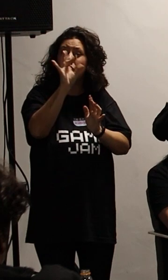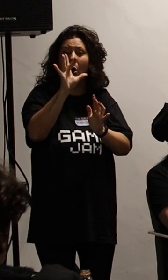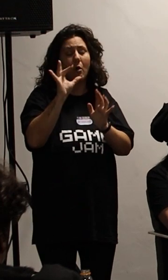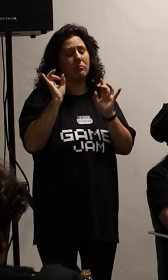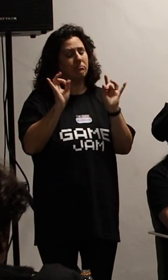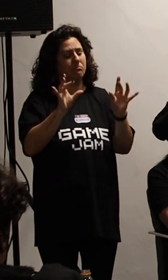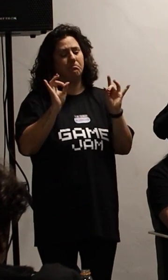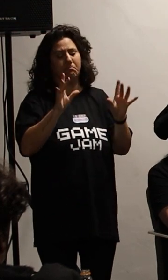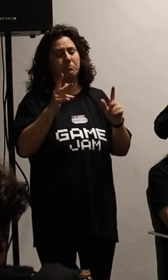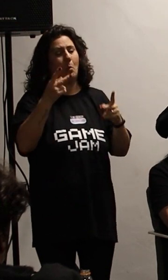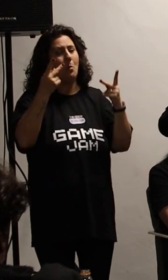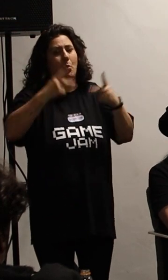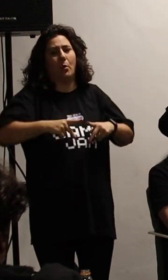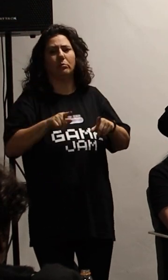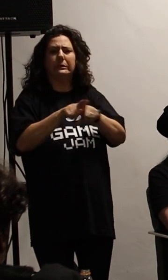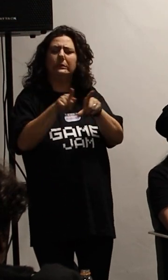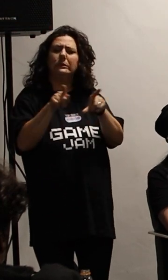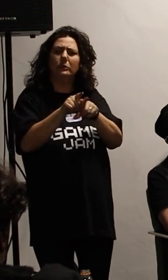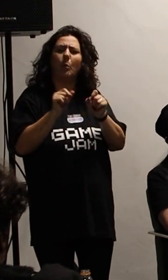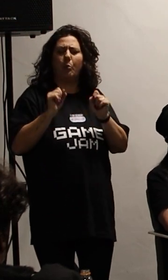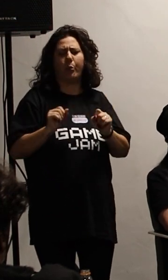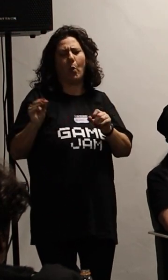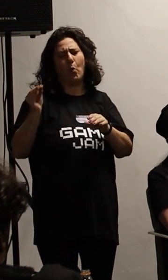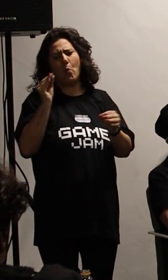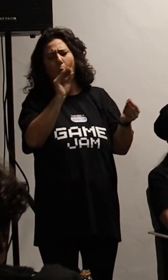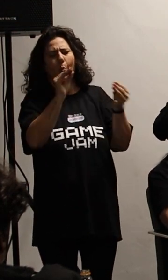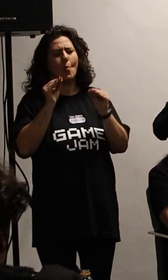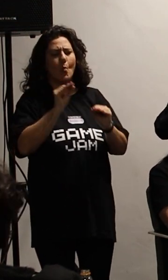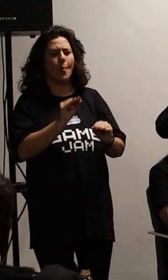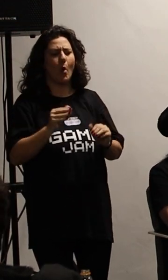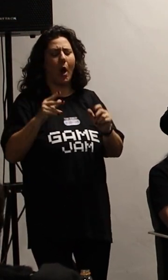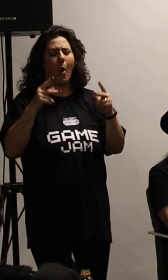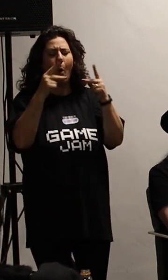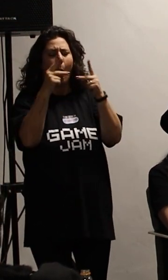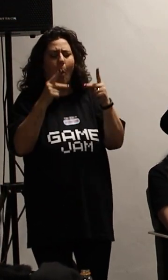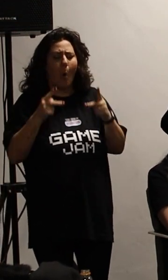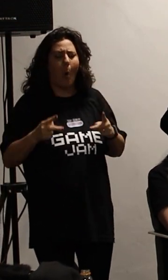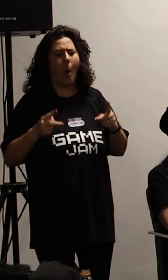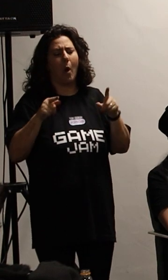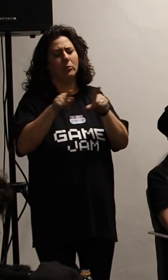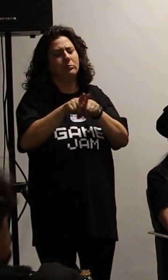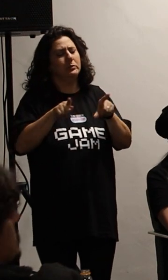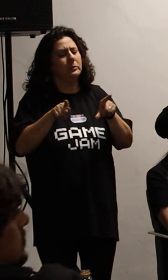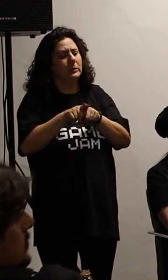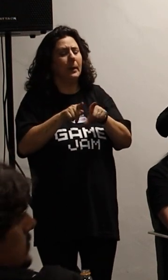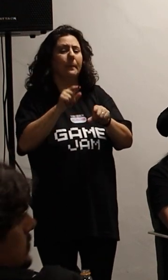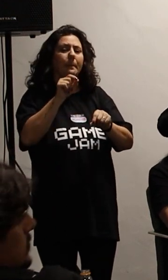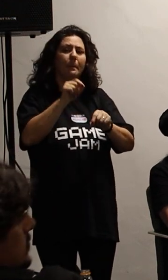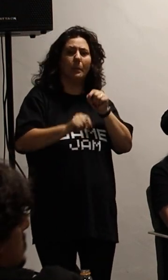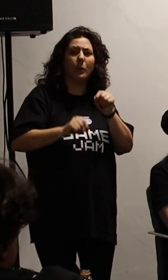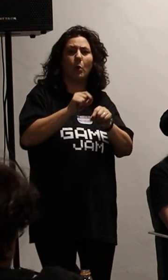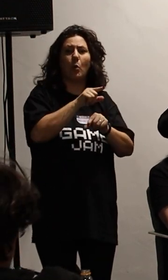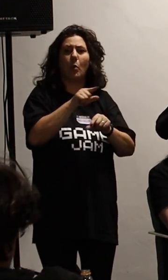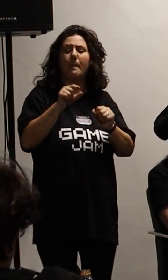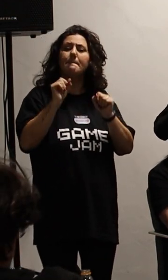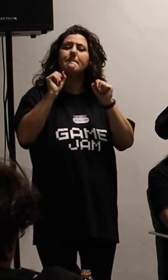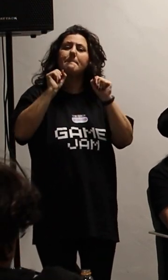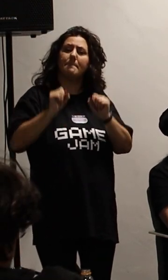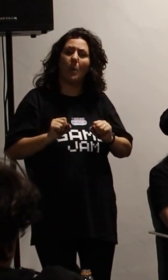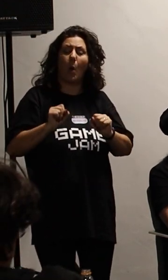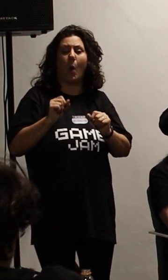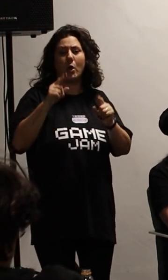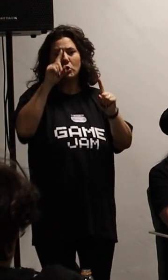programação, sites no qual você pode colocar o seu código, né? Por exemplo, o GitHub, ou onde você pode